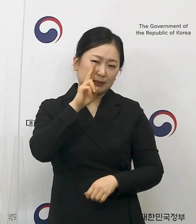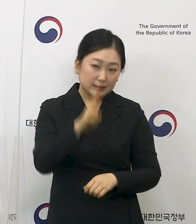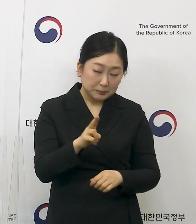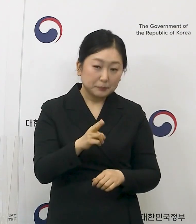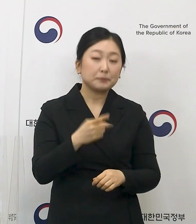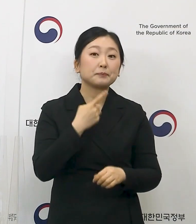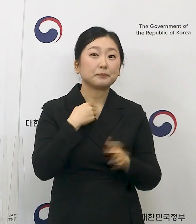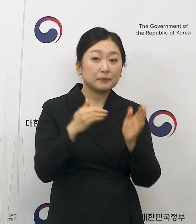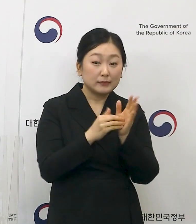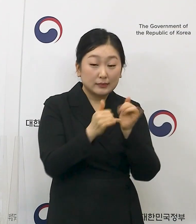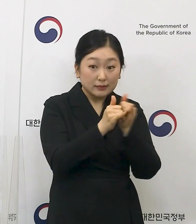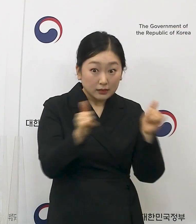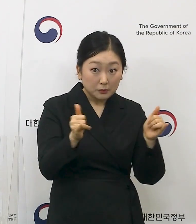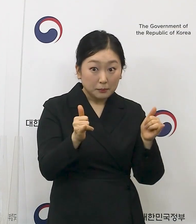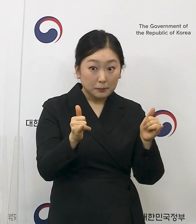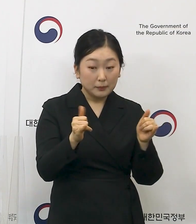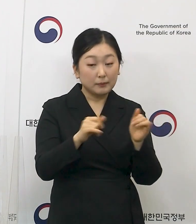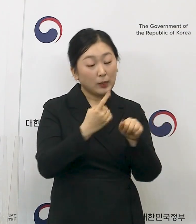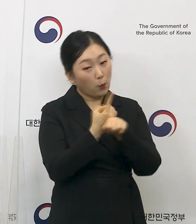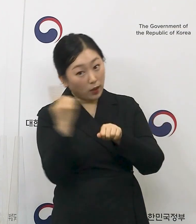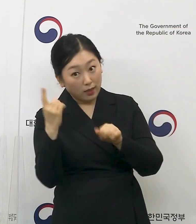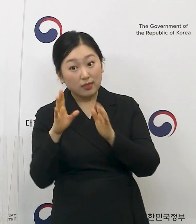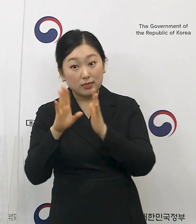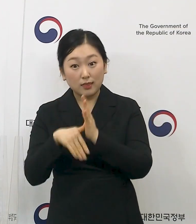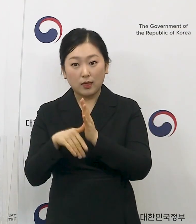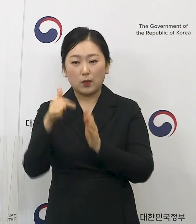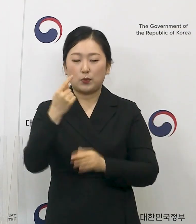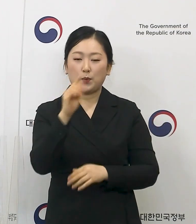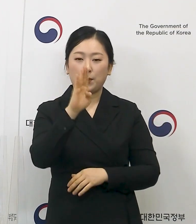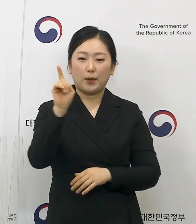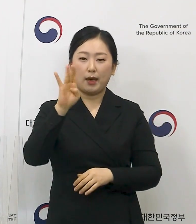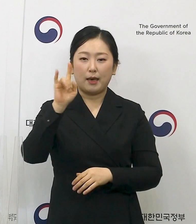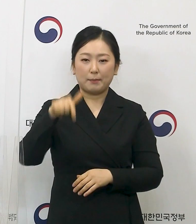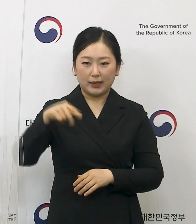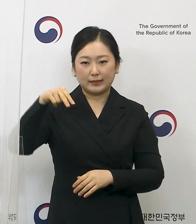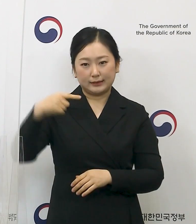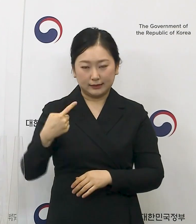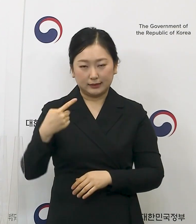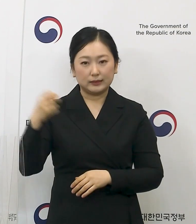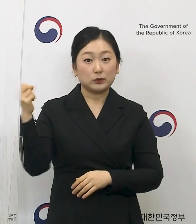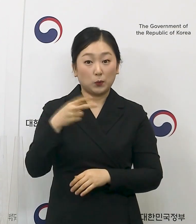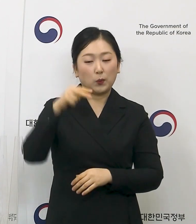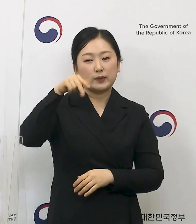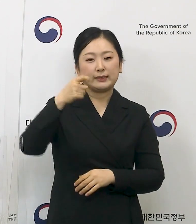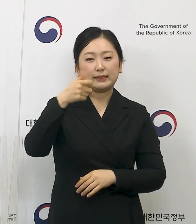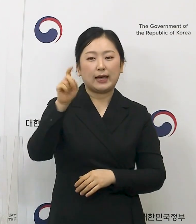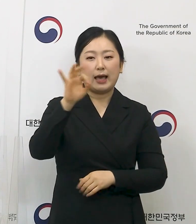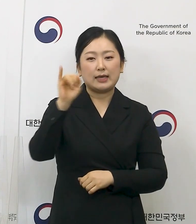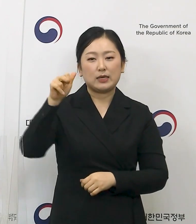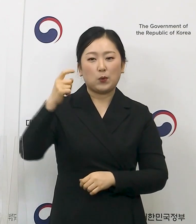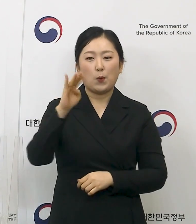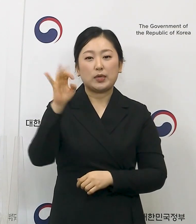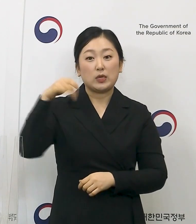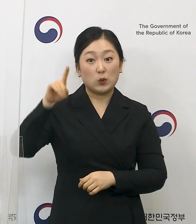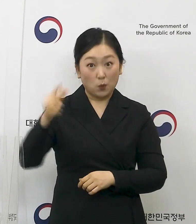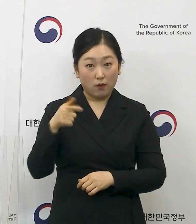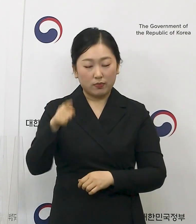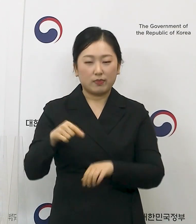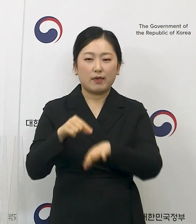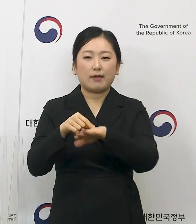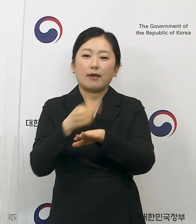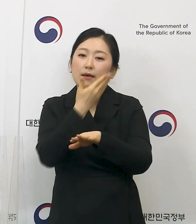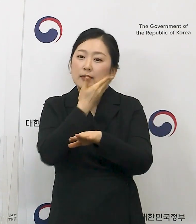등 예외적인 경우에는 노바백스, 스카이코비언 등 단백질 제조합 백신으로 접종이